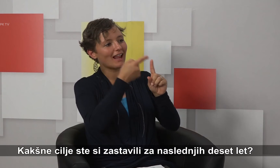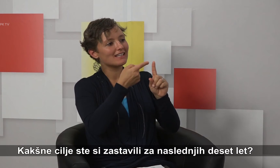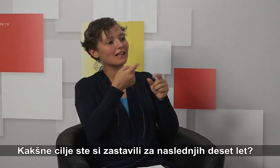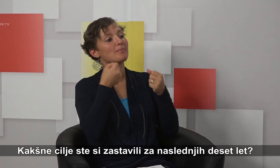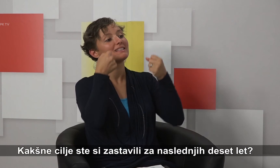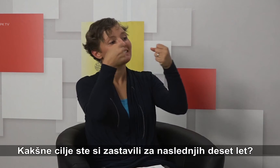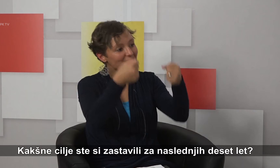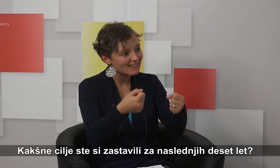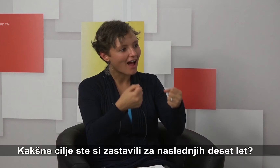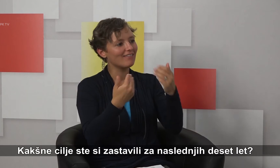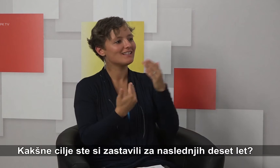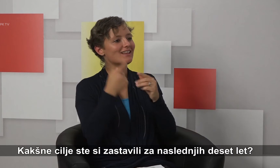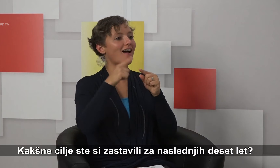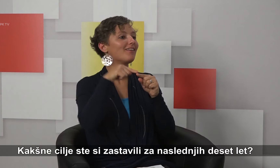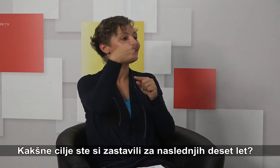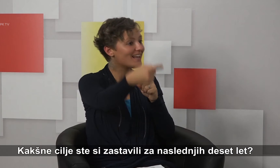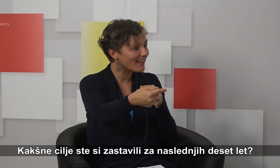cilje, kot pa si zastavili, da